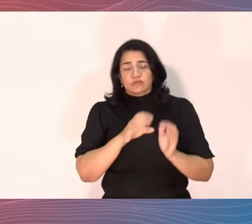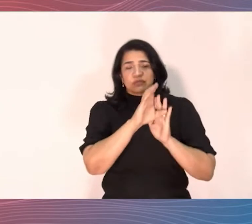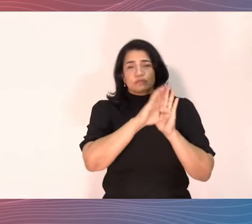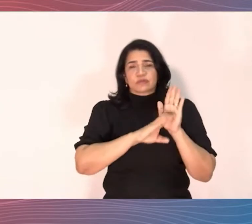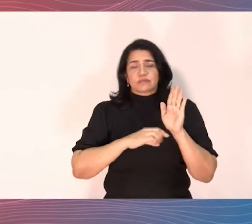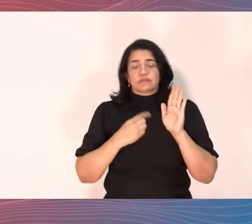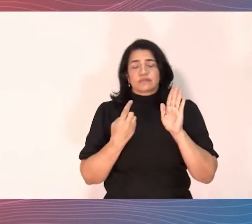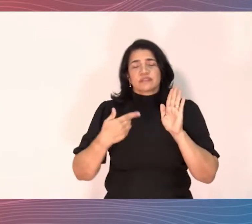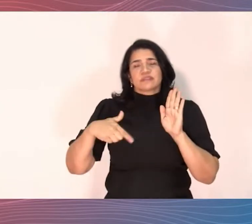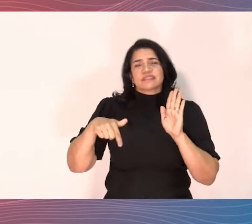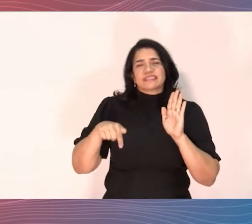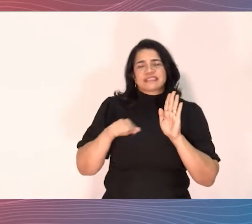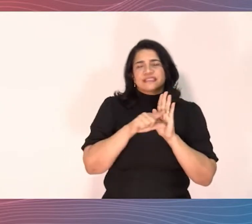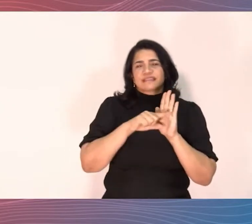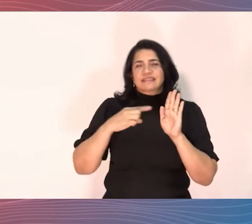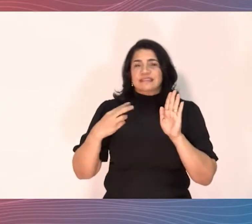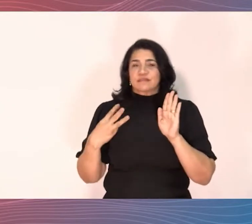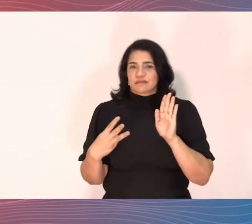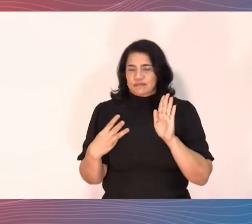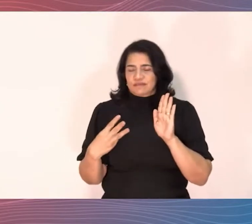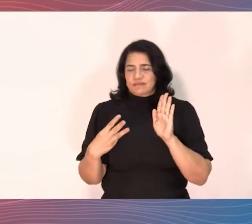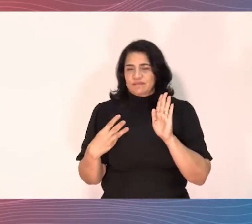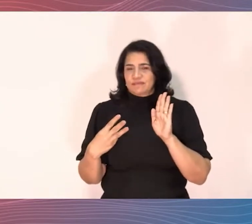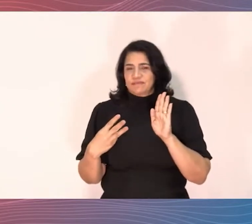Versículo 3, como fala?